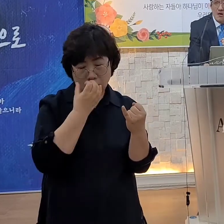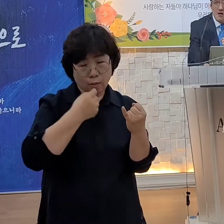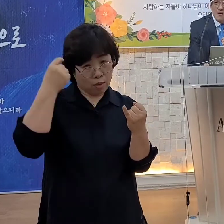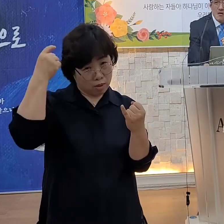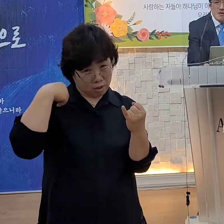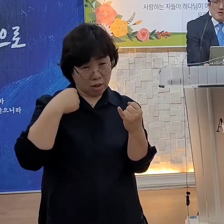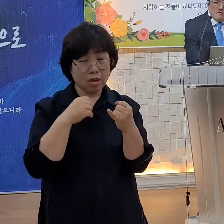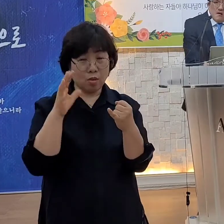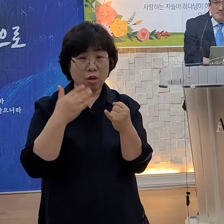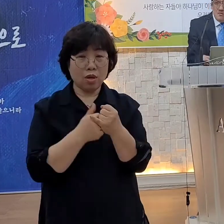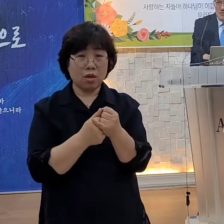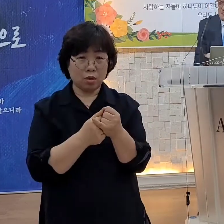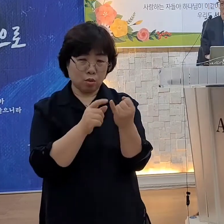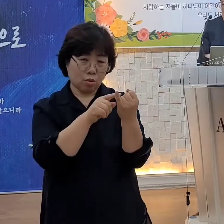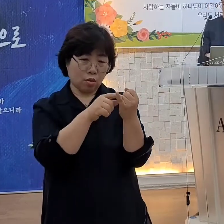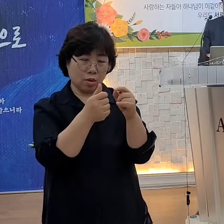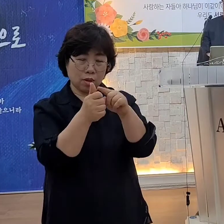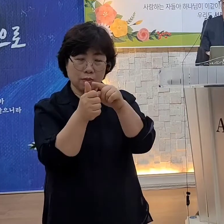거구나.